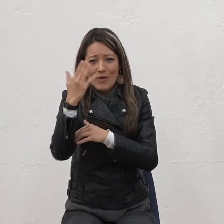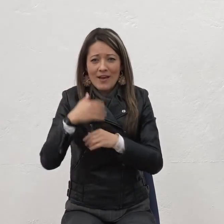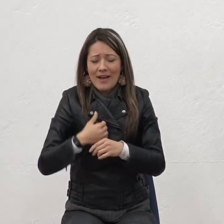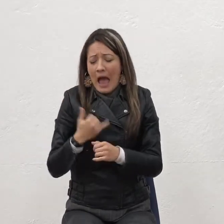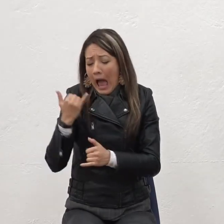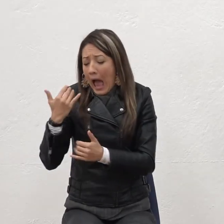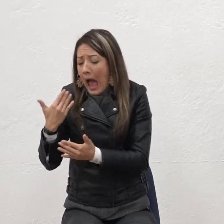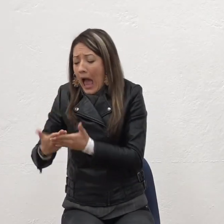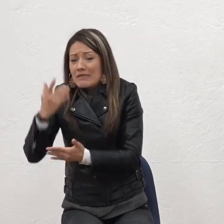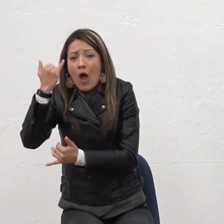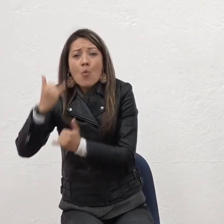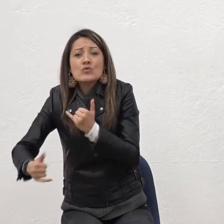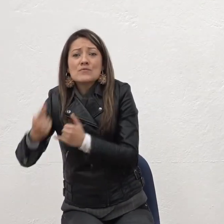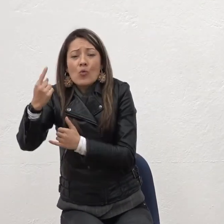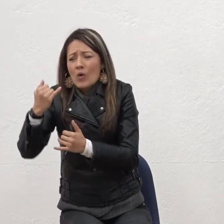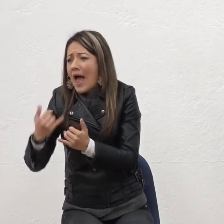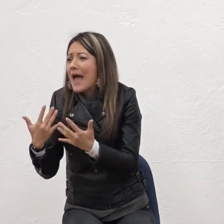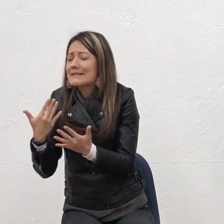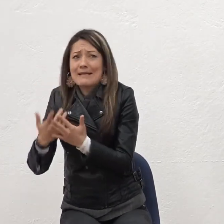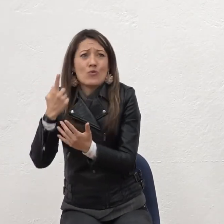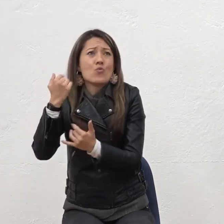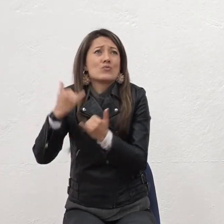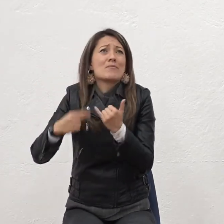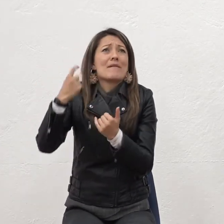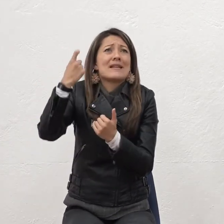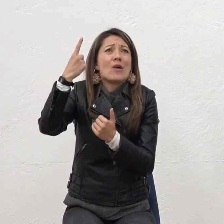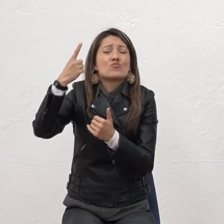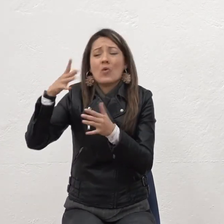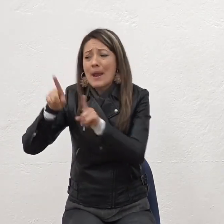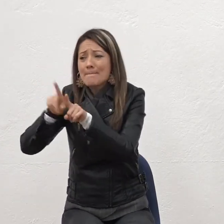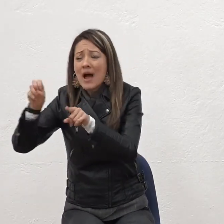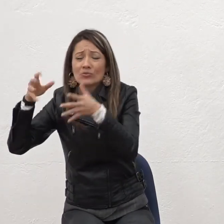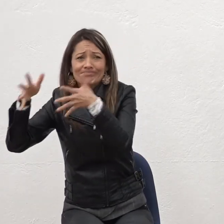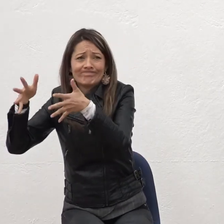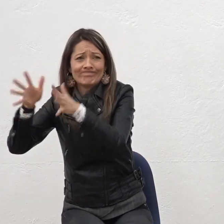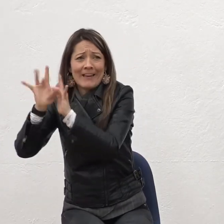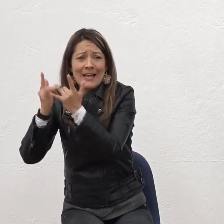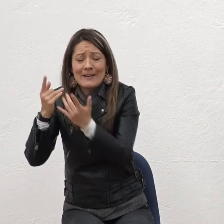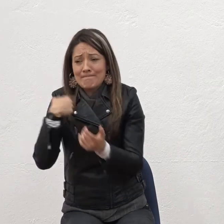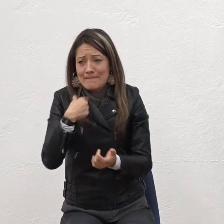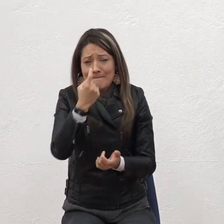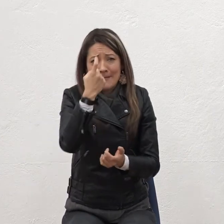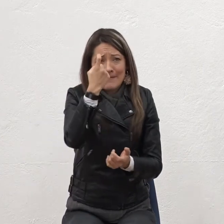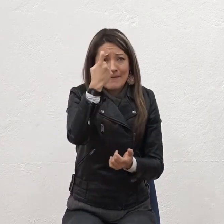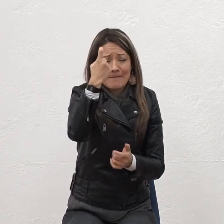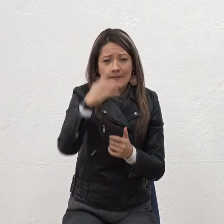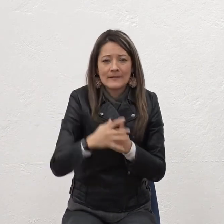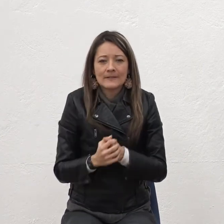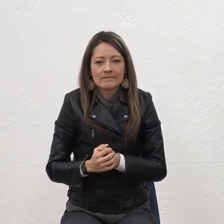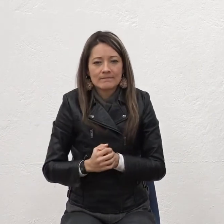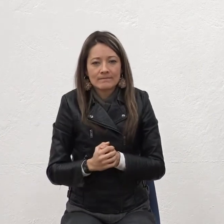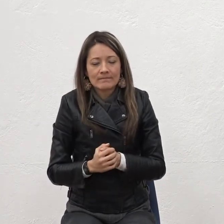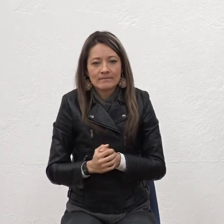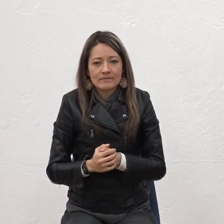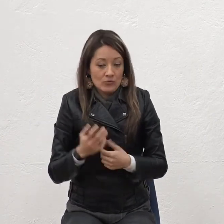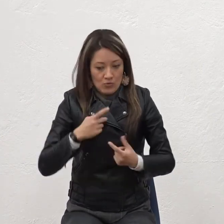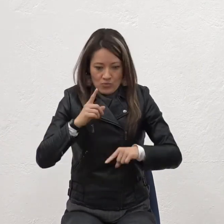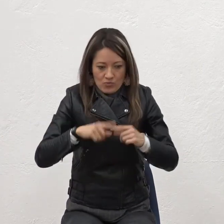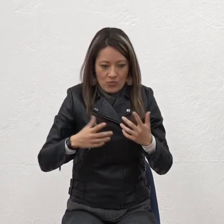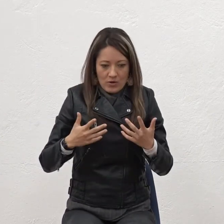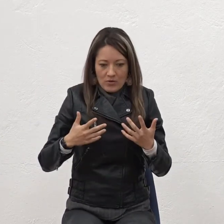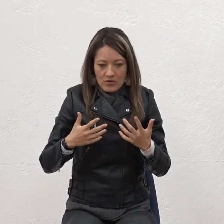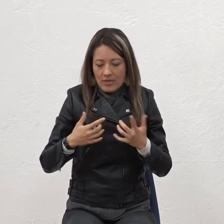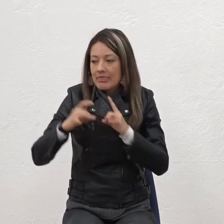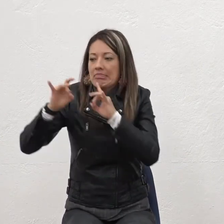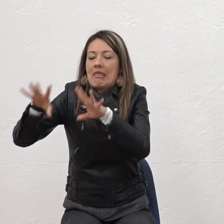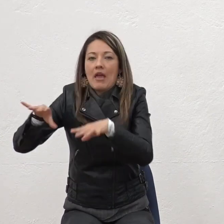hasta el último hombre, Señor. No, yo le decía, Señor, me falta un hermano a hablar de ti. No, yo no puedo permitir, o